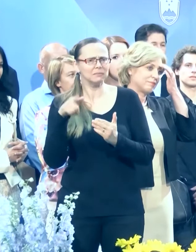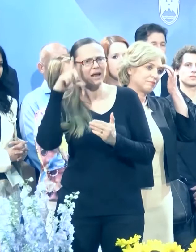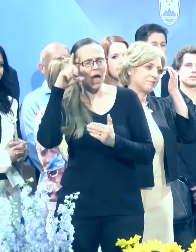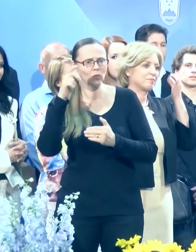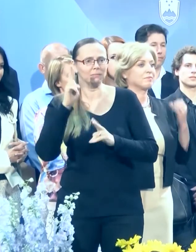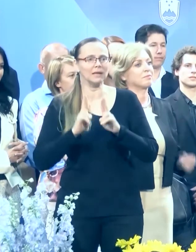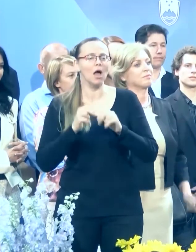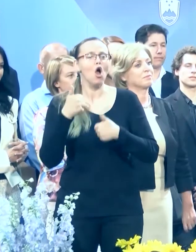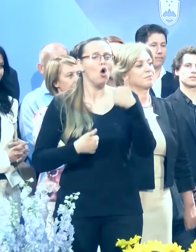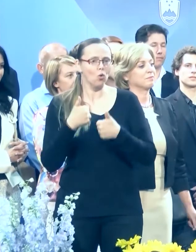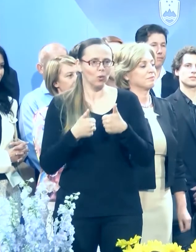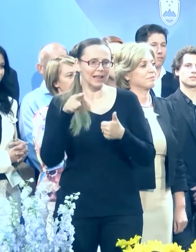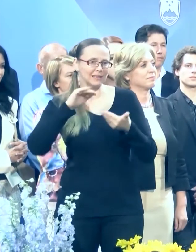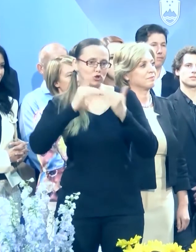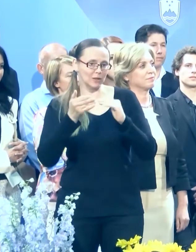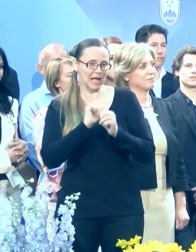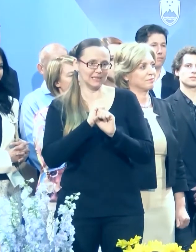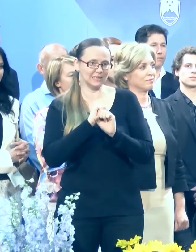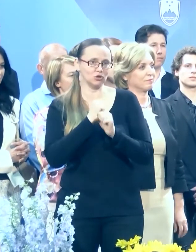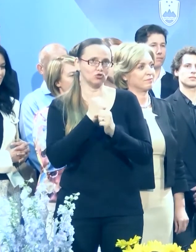je socialistično stranko.